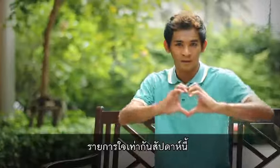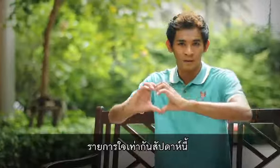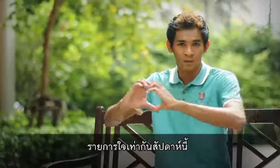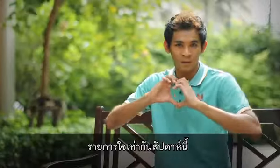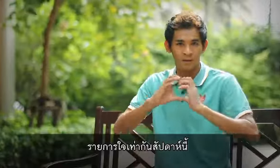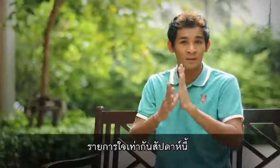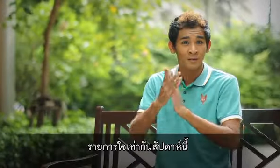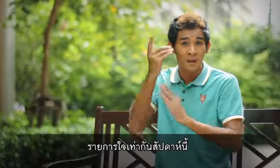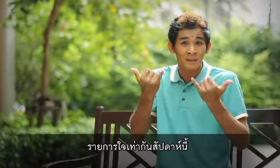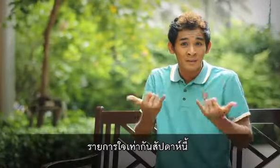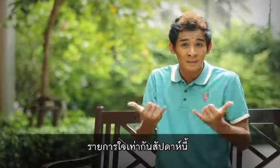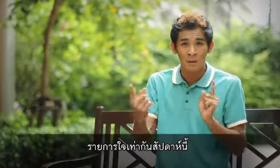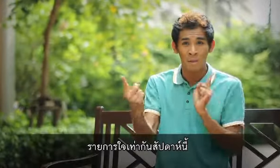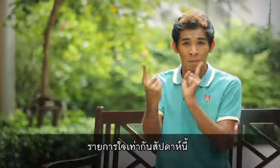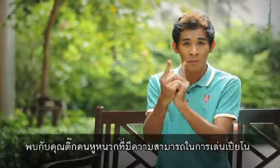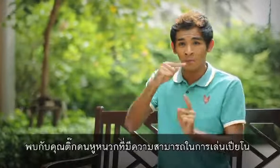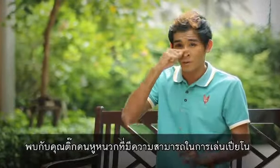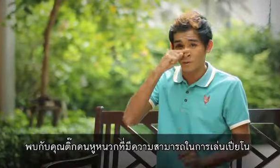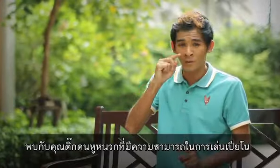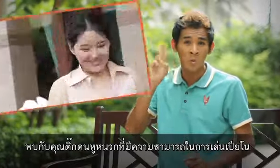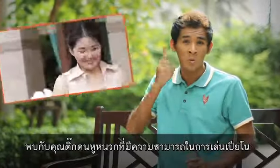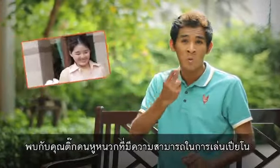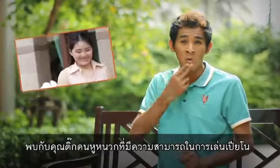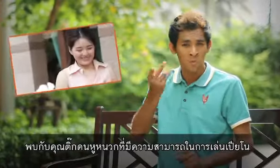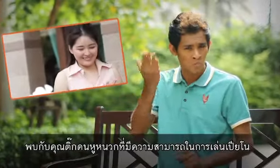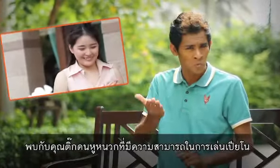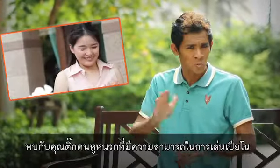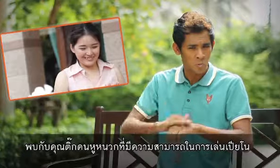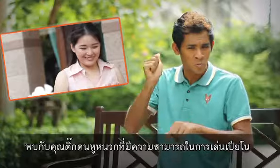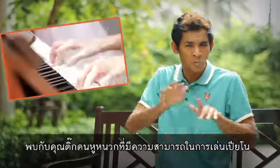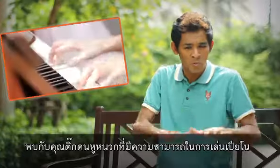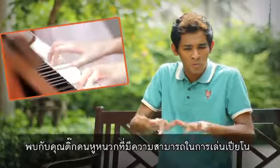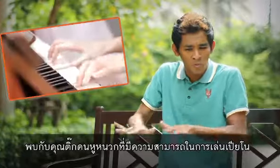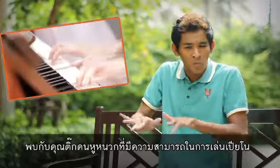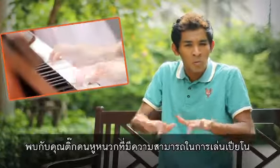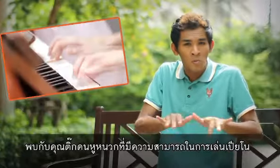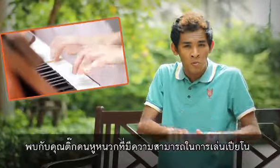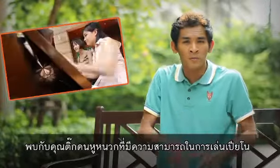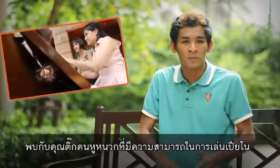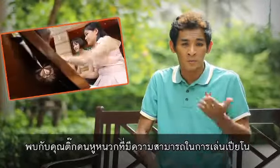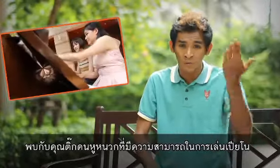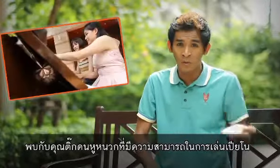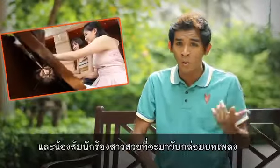รายการใจเท่ากันสัปดาห์นี้พบกับคุณติ๊กคนหูหนวกที่มีความสามารถในการเล่นเปียโน